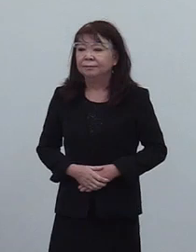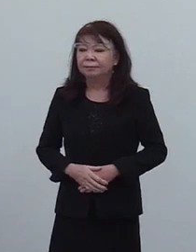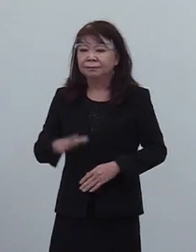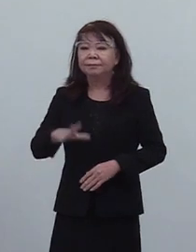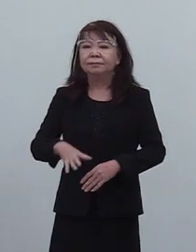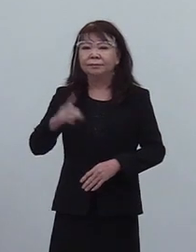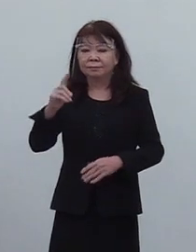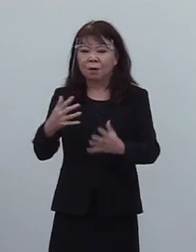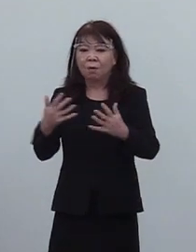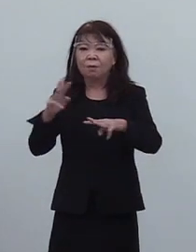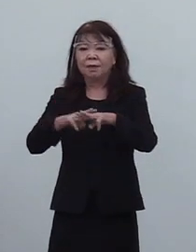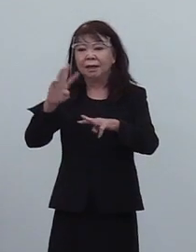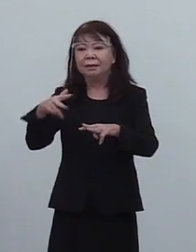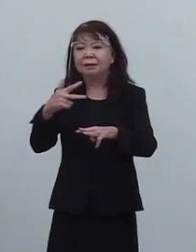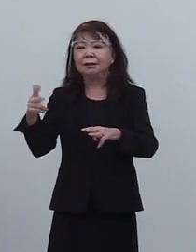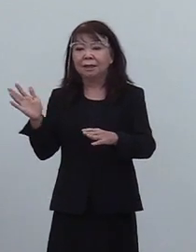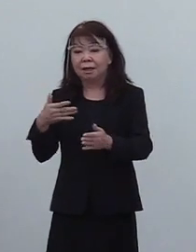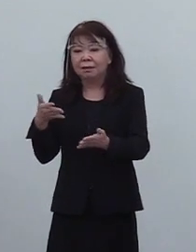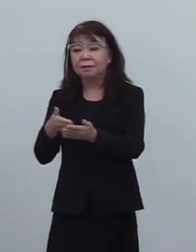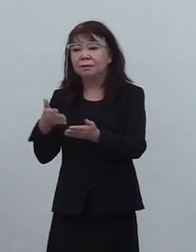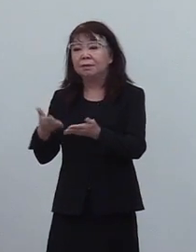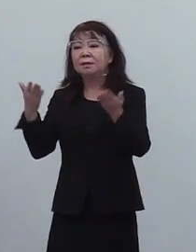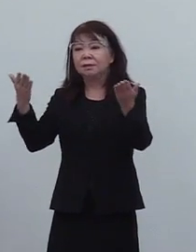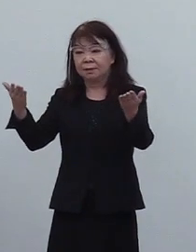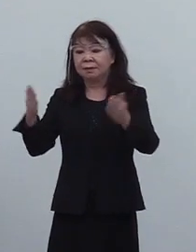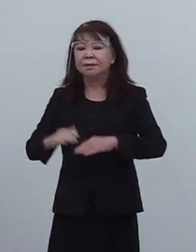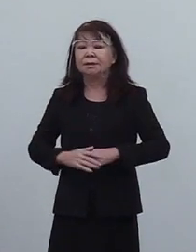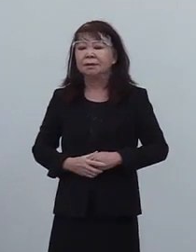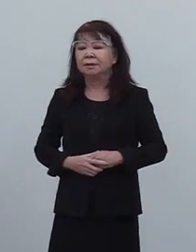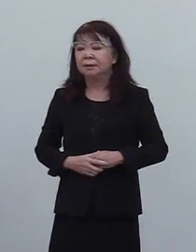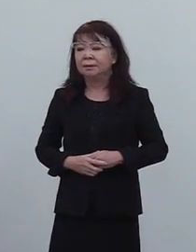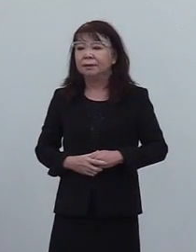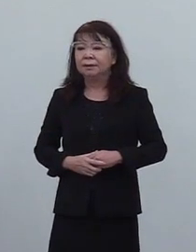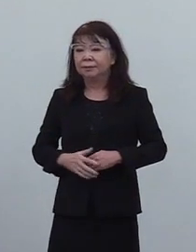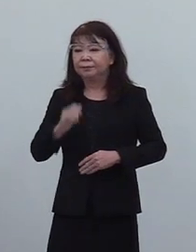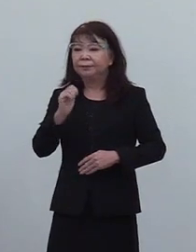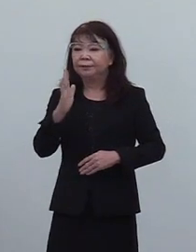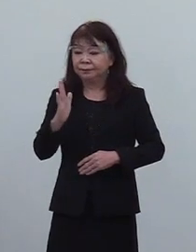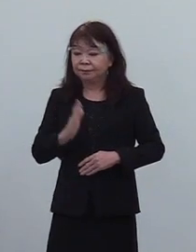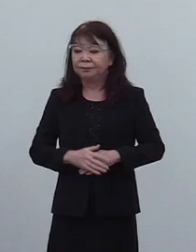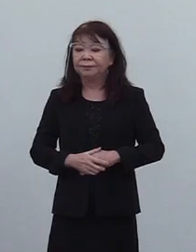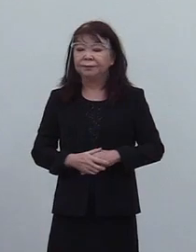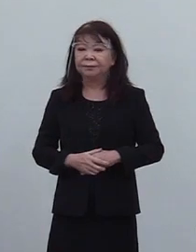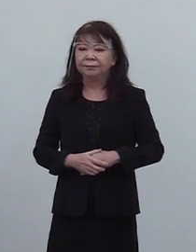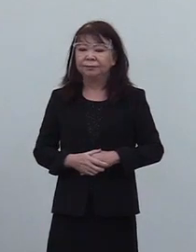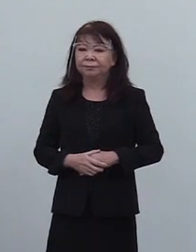はじめに大谷から説明いたします。ではお願いします。